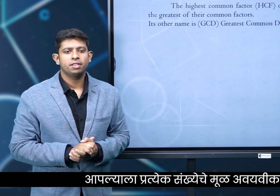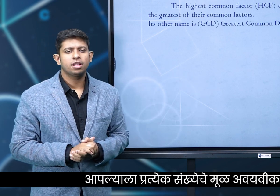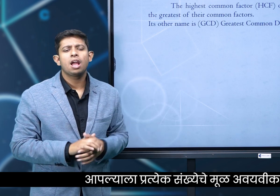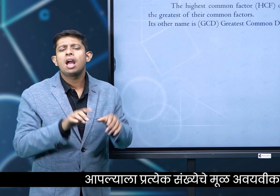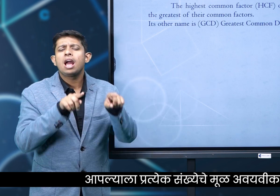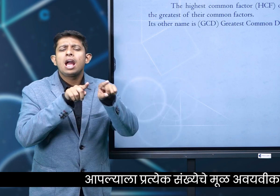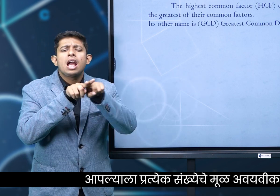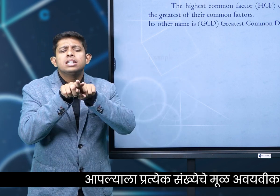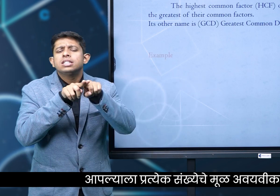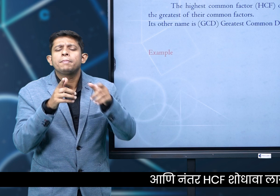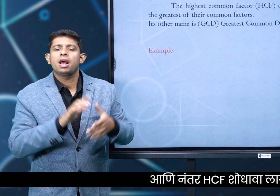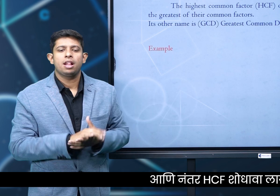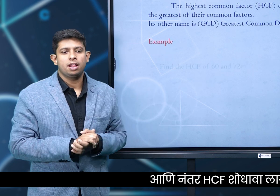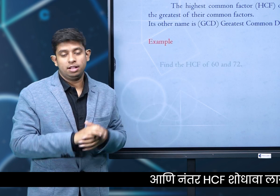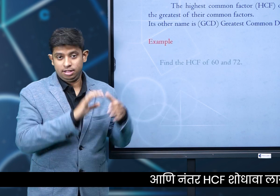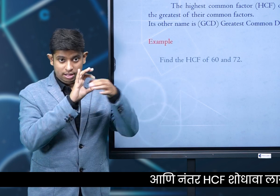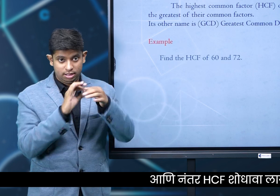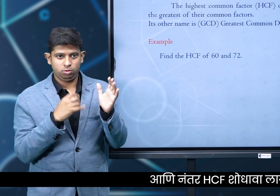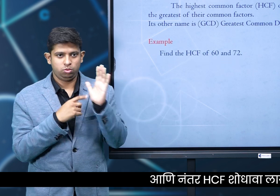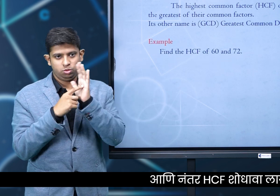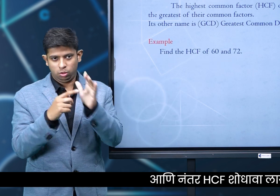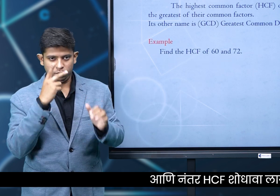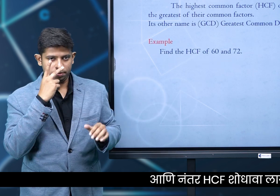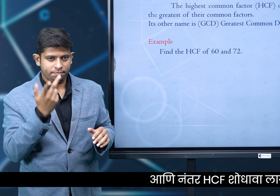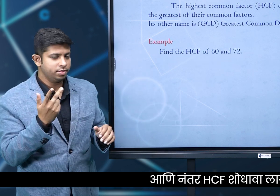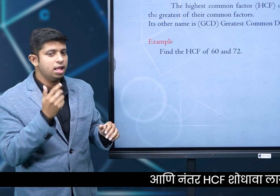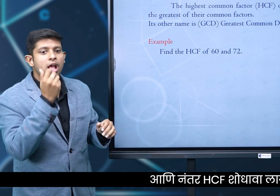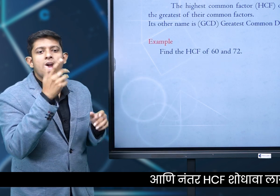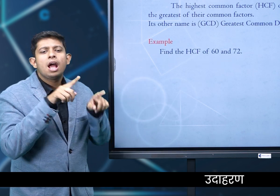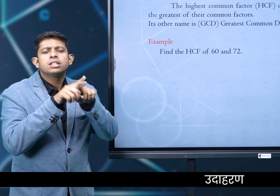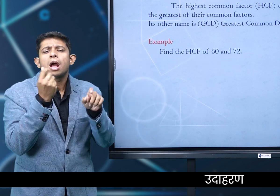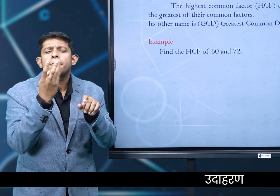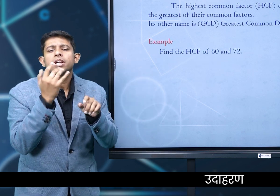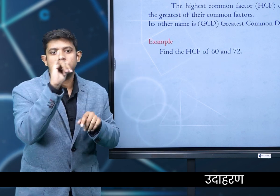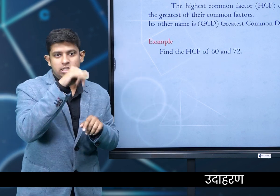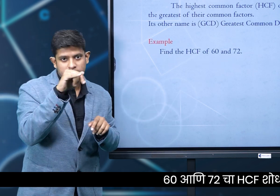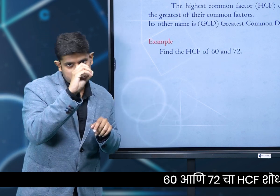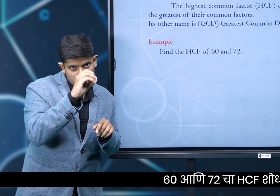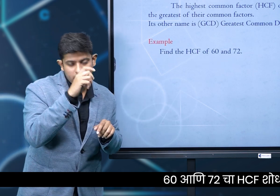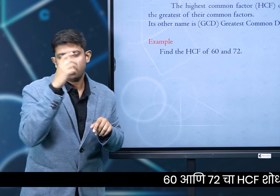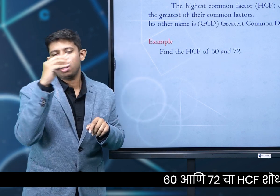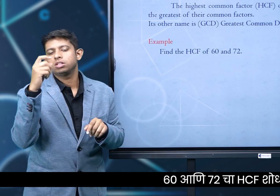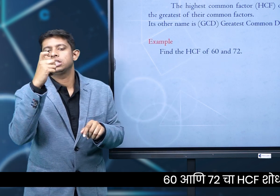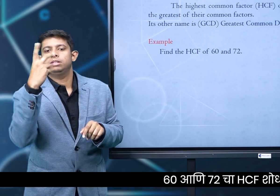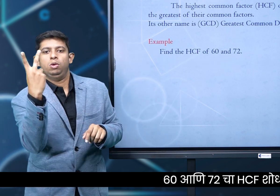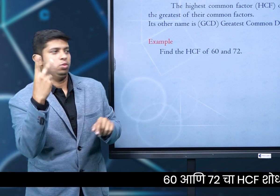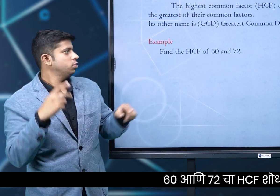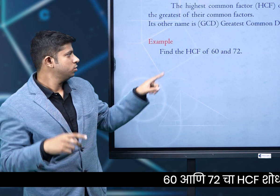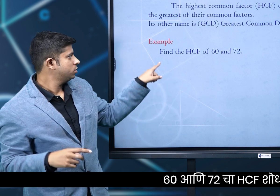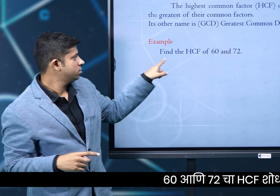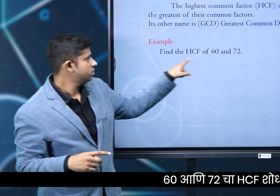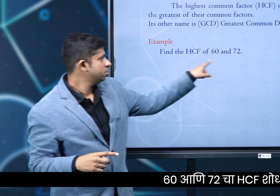अवयवीकरण शोधावे लागेल आणि नंतर HCF शोधावा लागेल. उदाहरण 60 आणि 72चा HCF